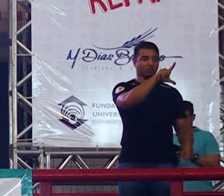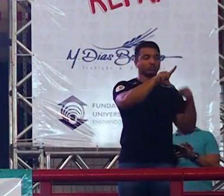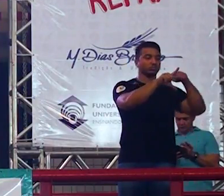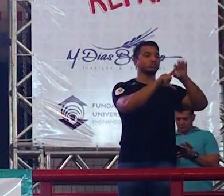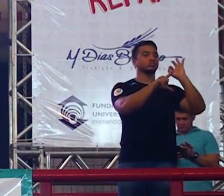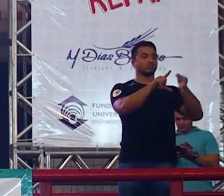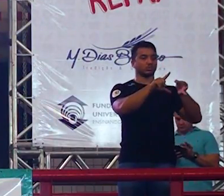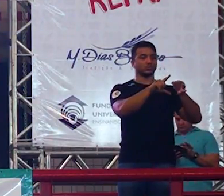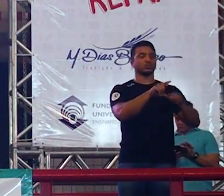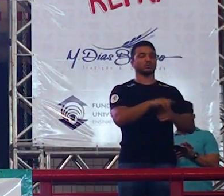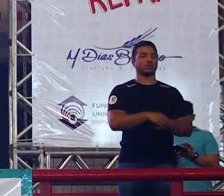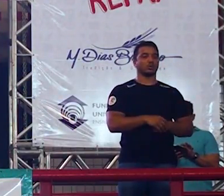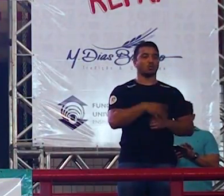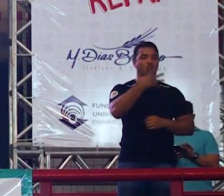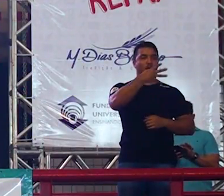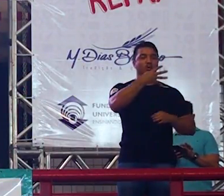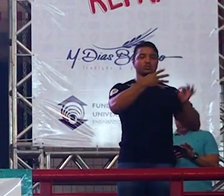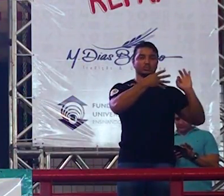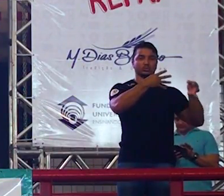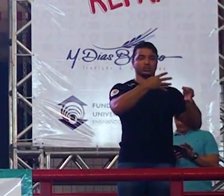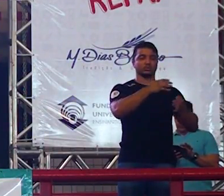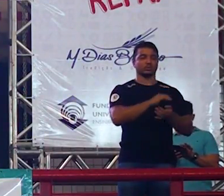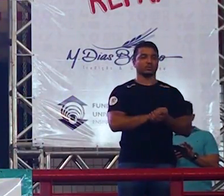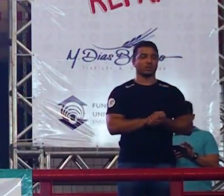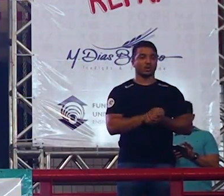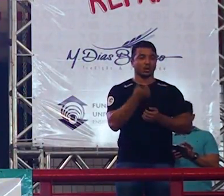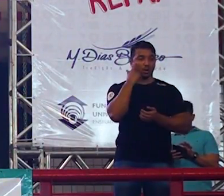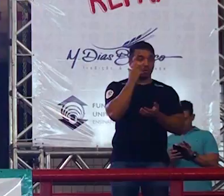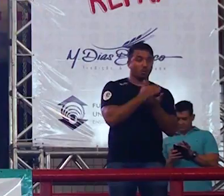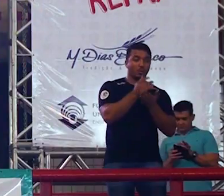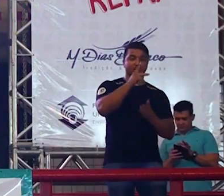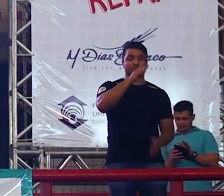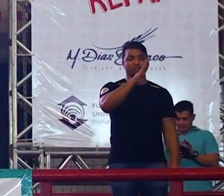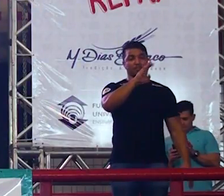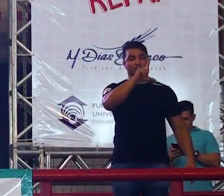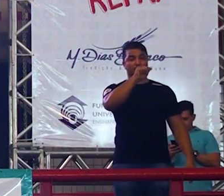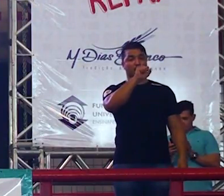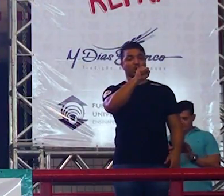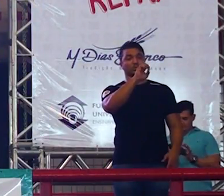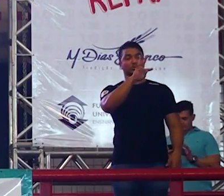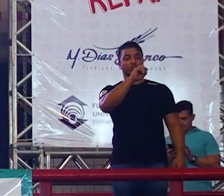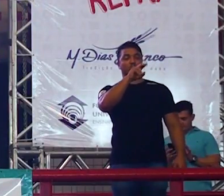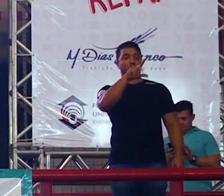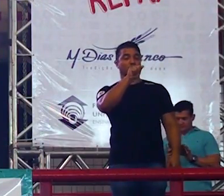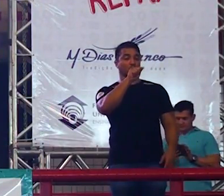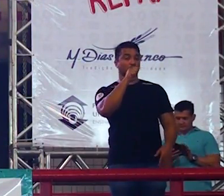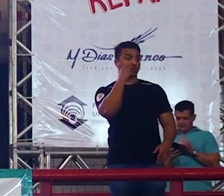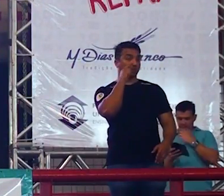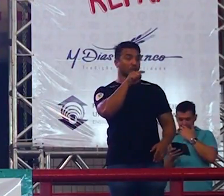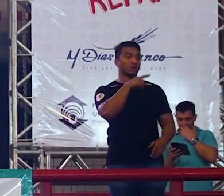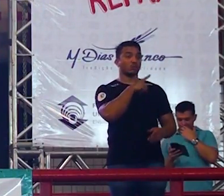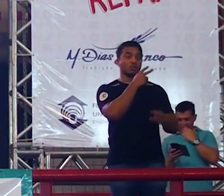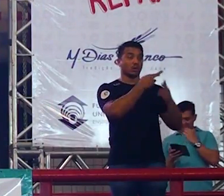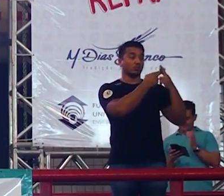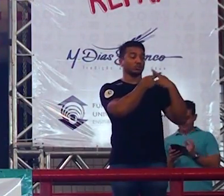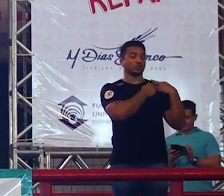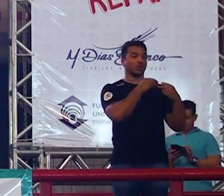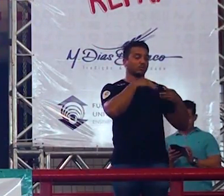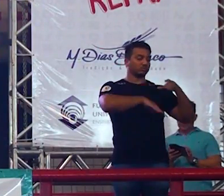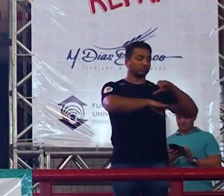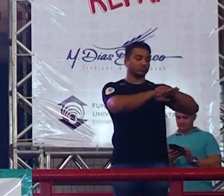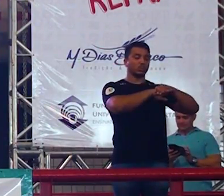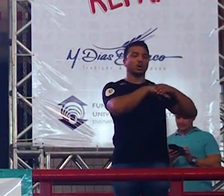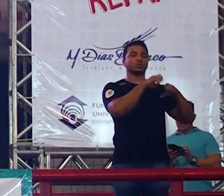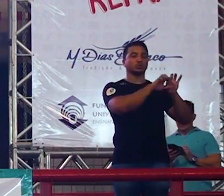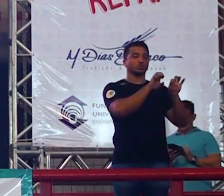O útero, a partir da fase de blástula até o nascimento, vai ser o responsável pelo abrigo da estrutura, né,